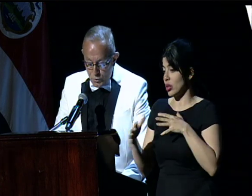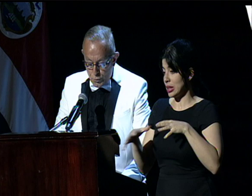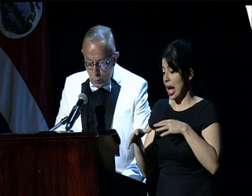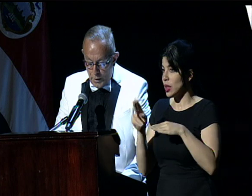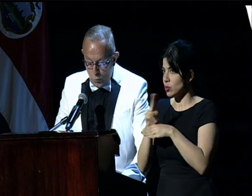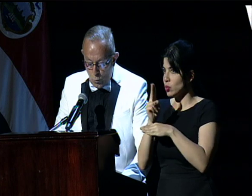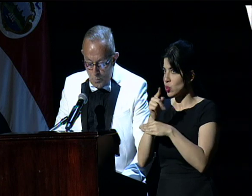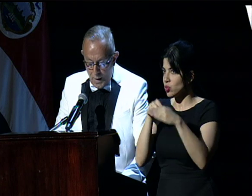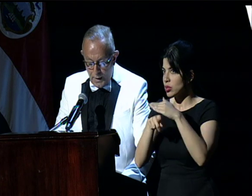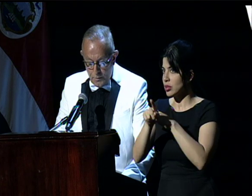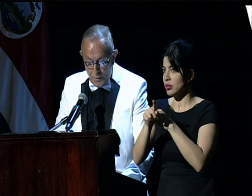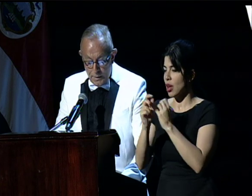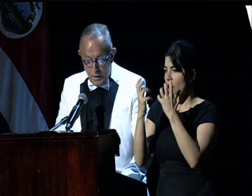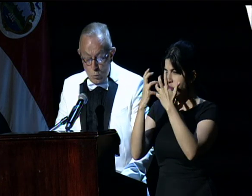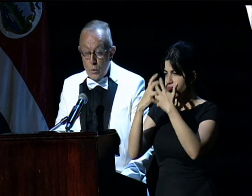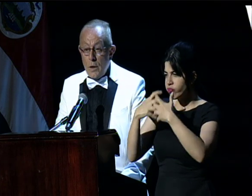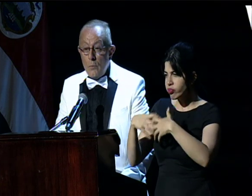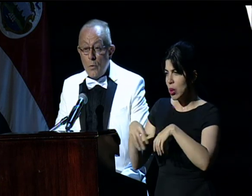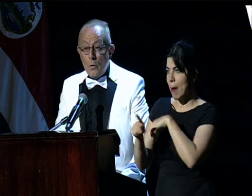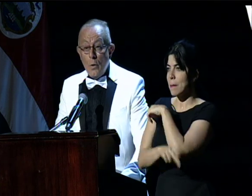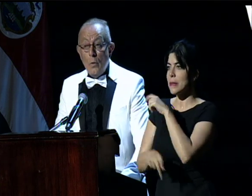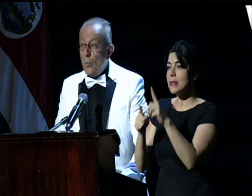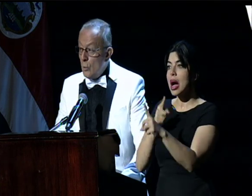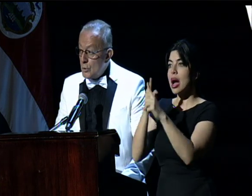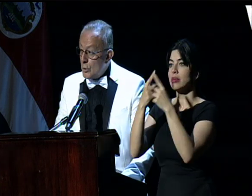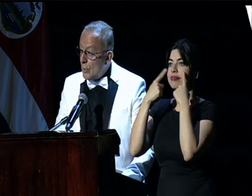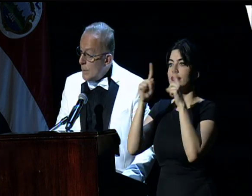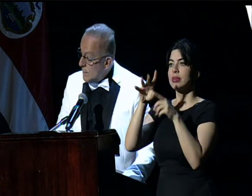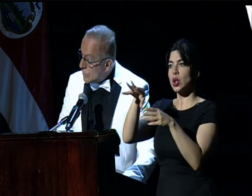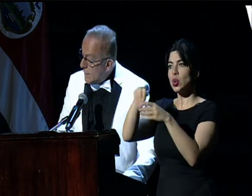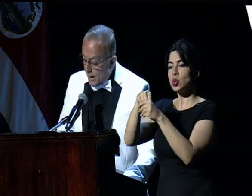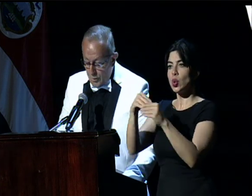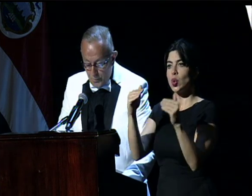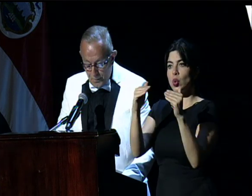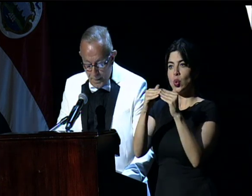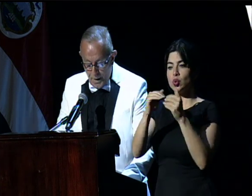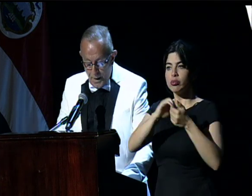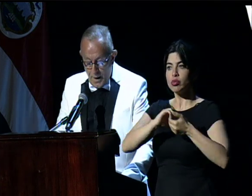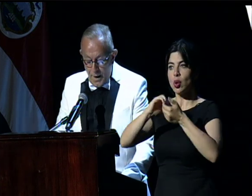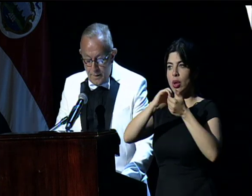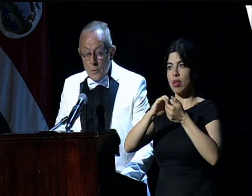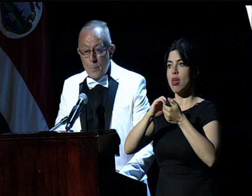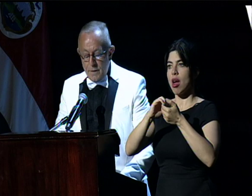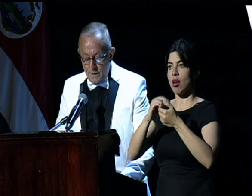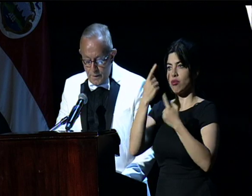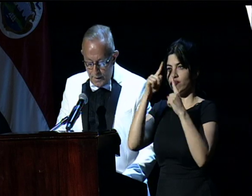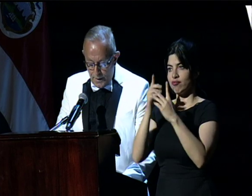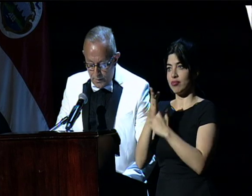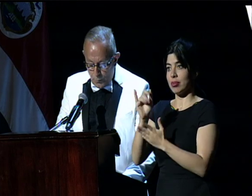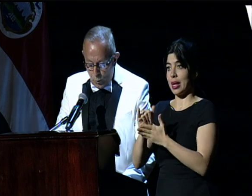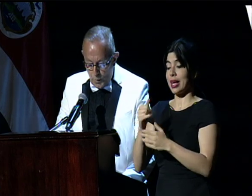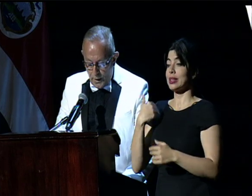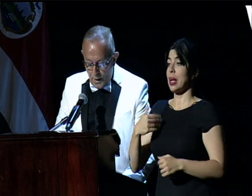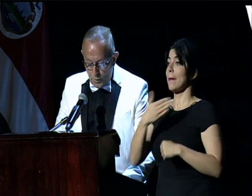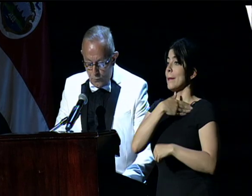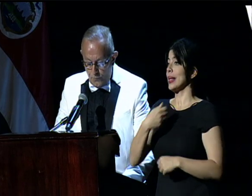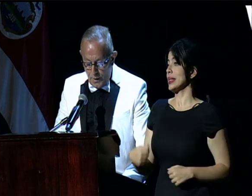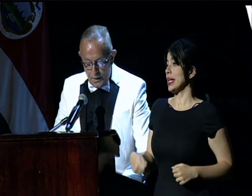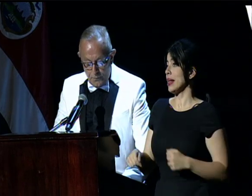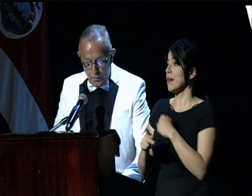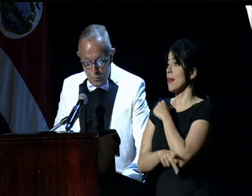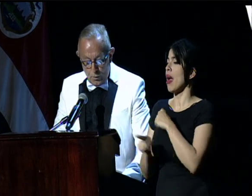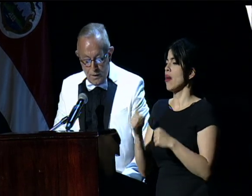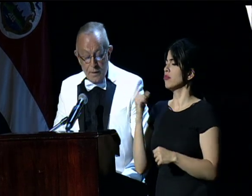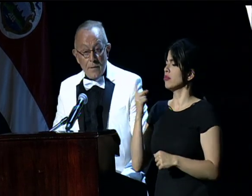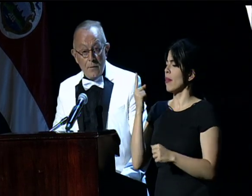para construir un país más inclusivo, justo y solidario. El señor Presidente de la República es un